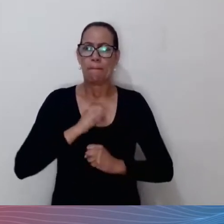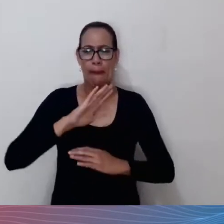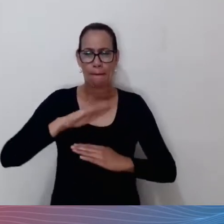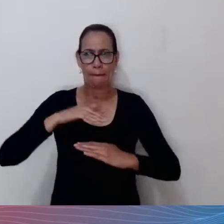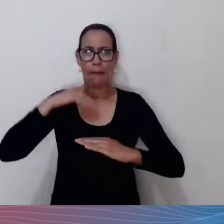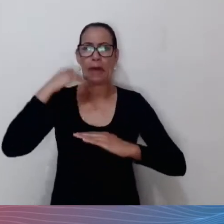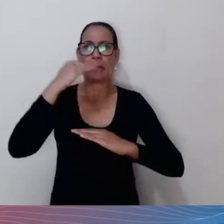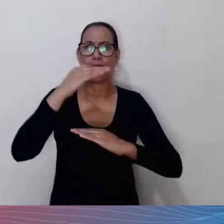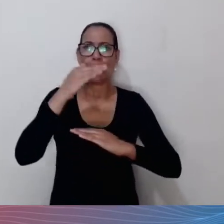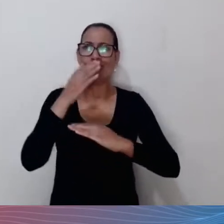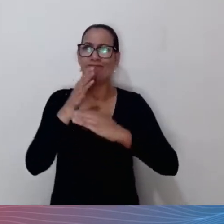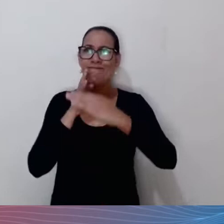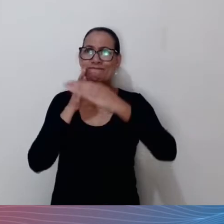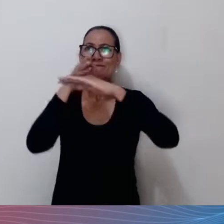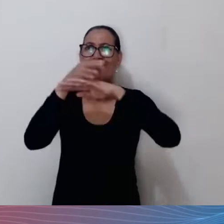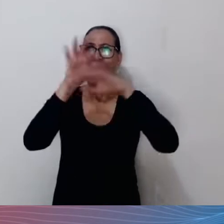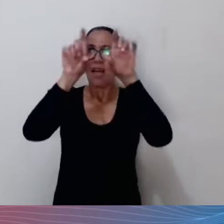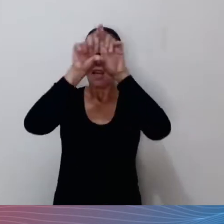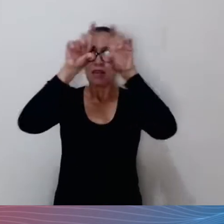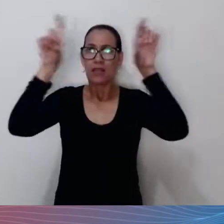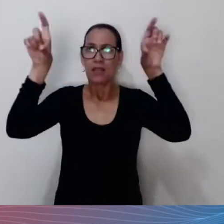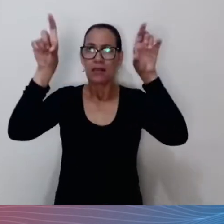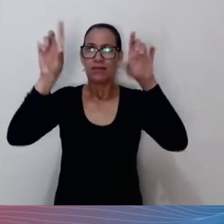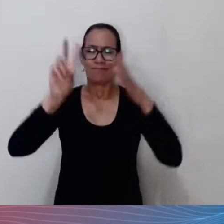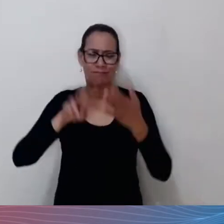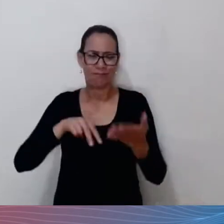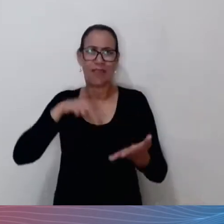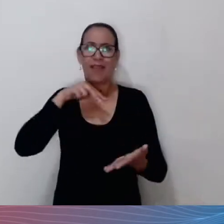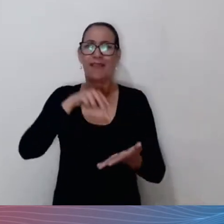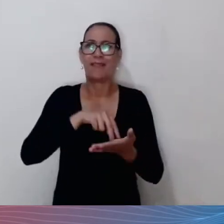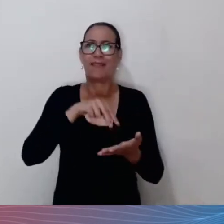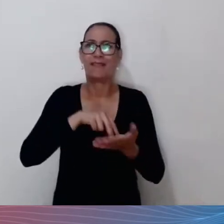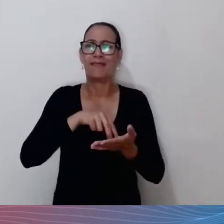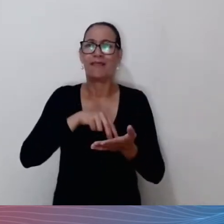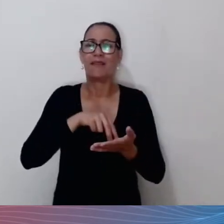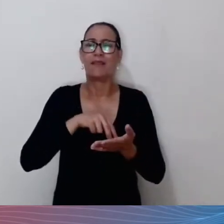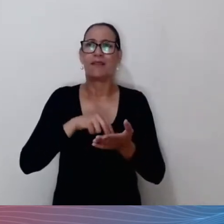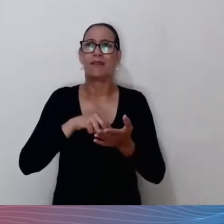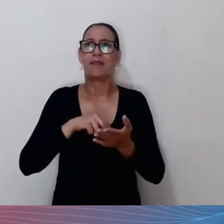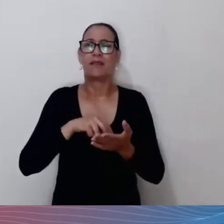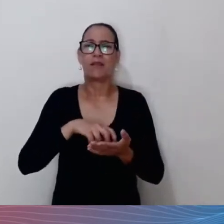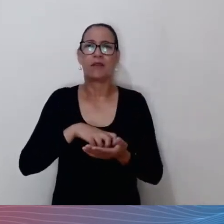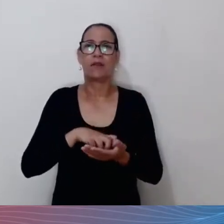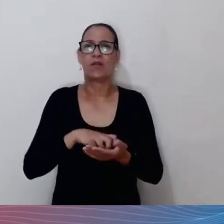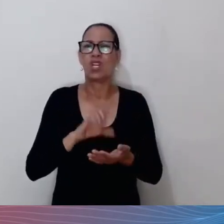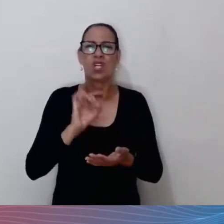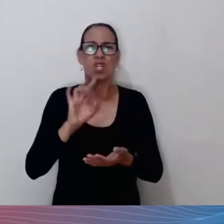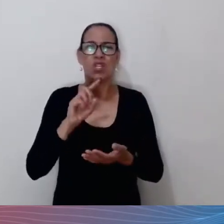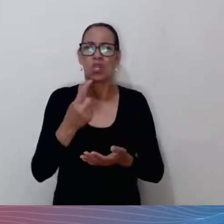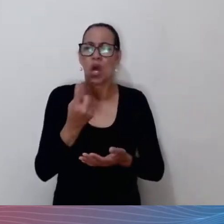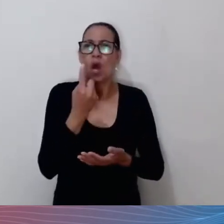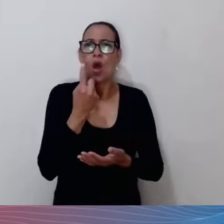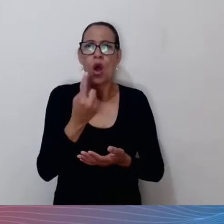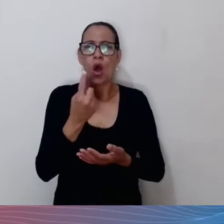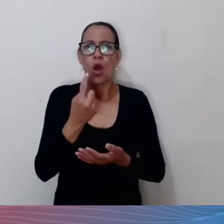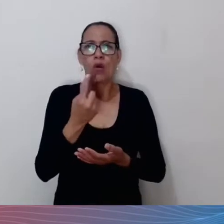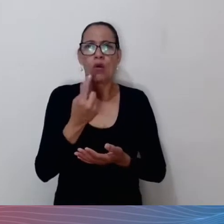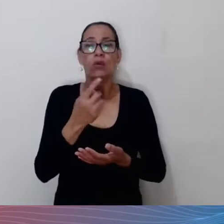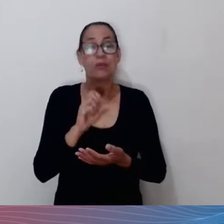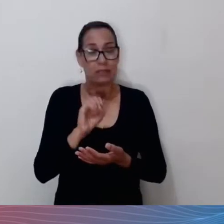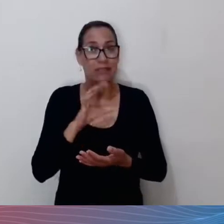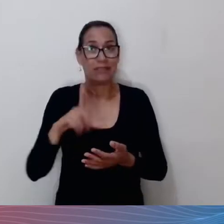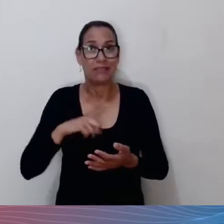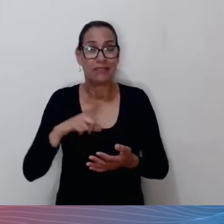conservemos firmes a nossa confissão, porque não temos sumo sacerdote que não possa compadecer-se das nossas